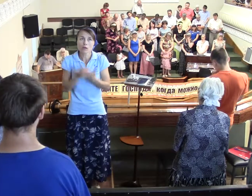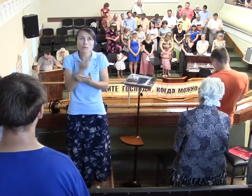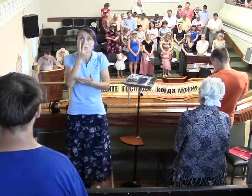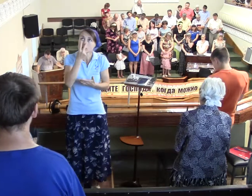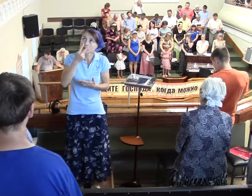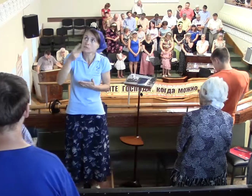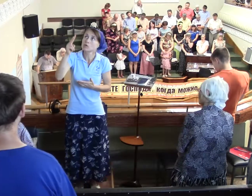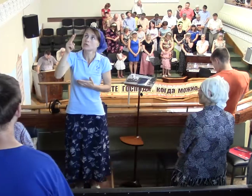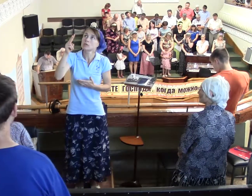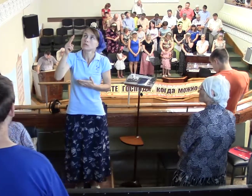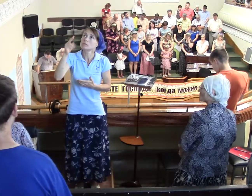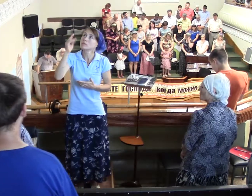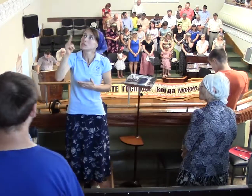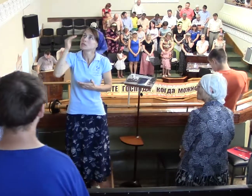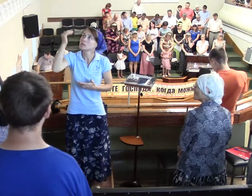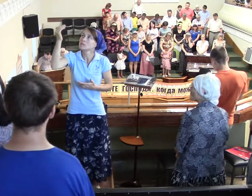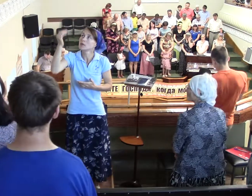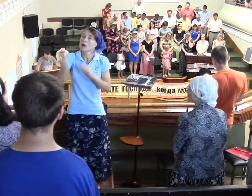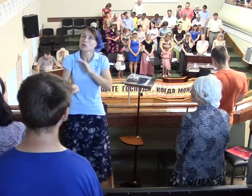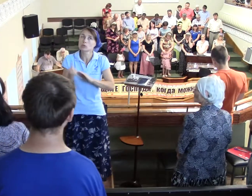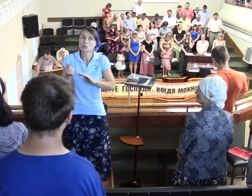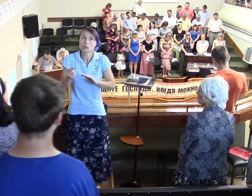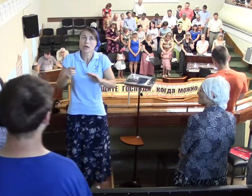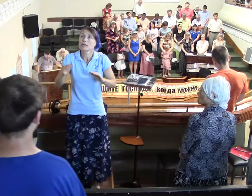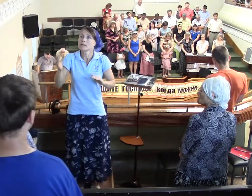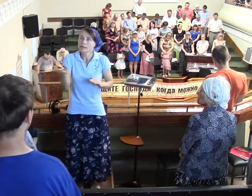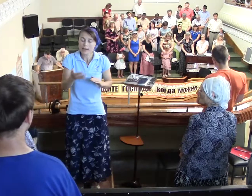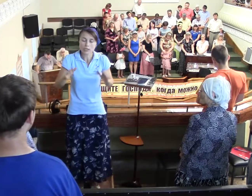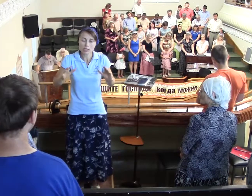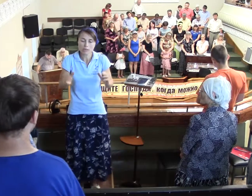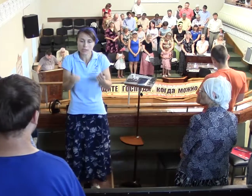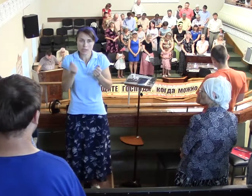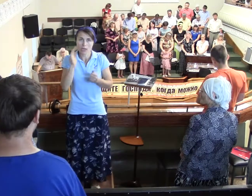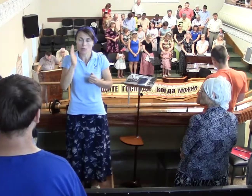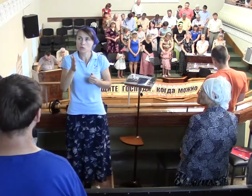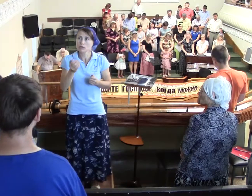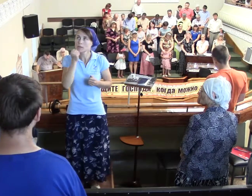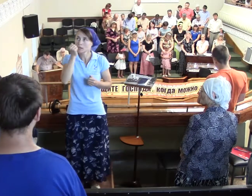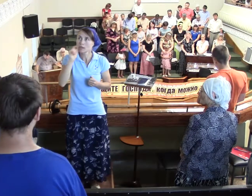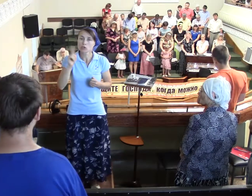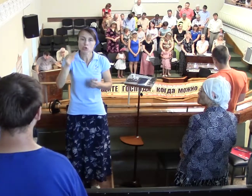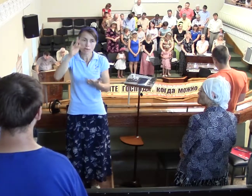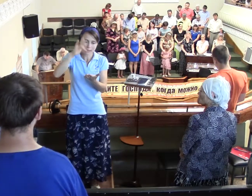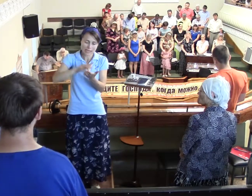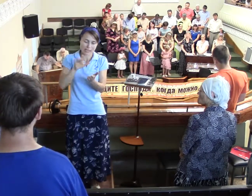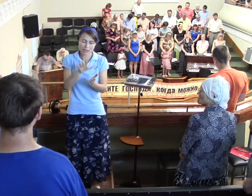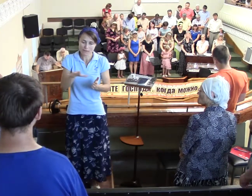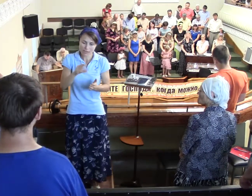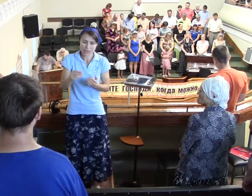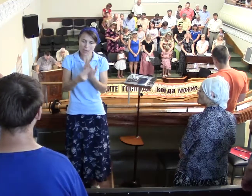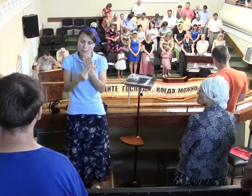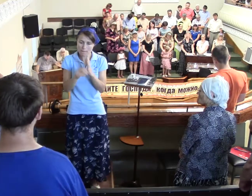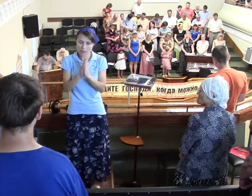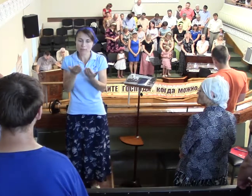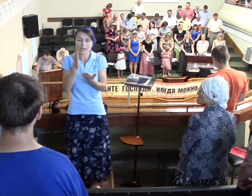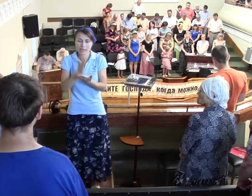устремлены вверх к Тебе, откуда приходит наше спасение. Мы благодарны за то, что в центре всего Писания находится наш Господь